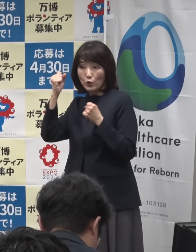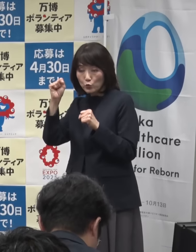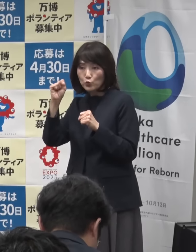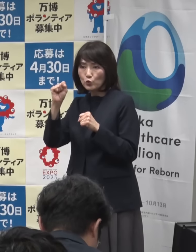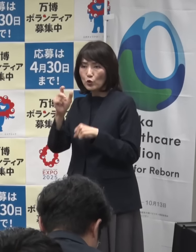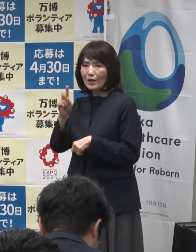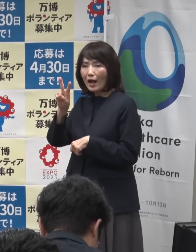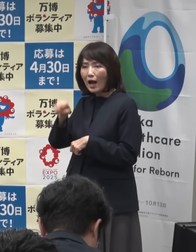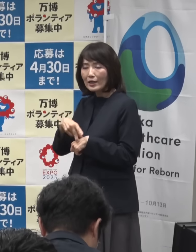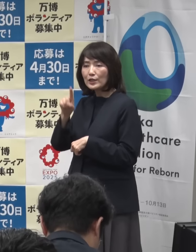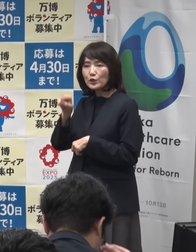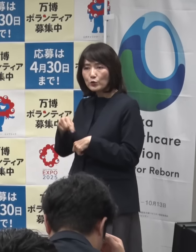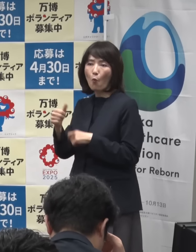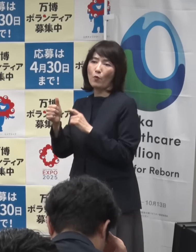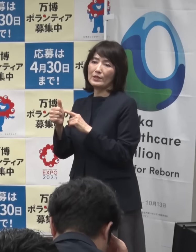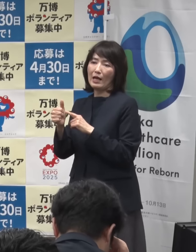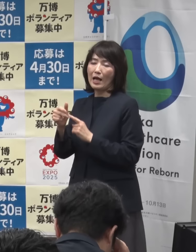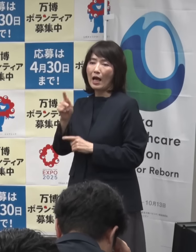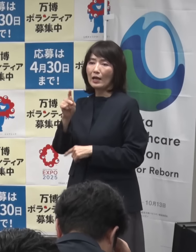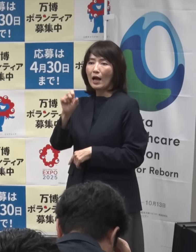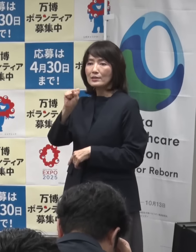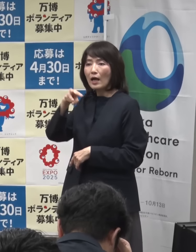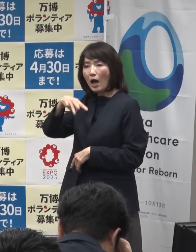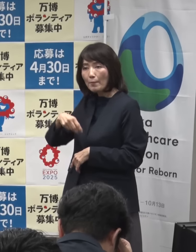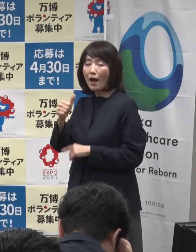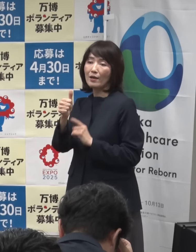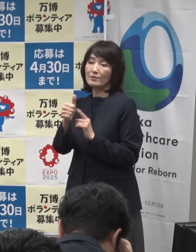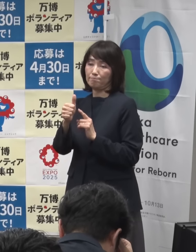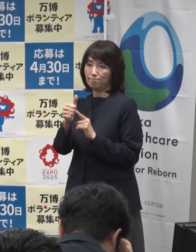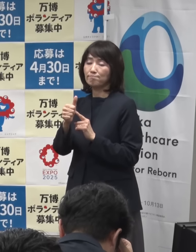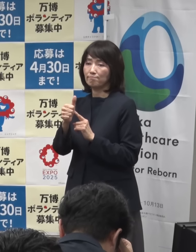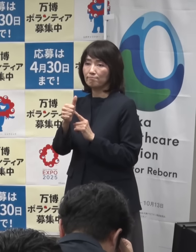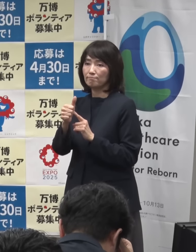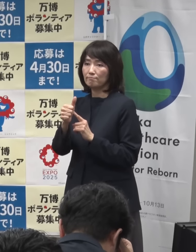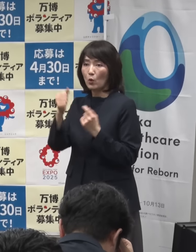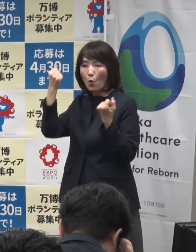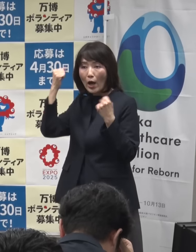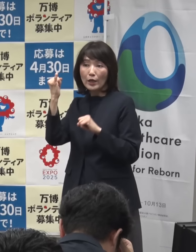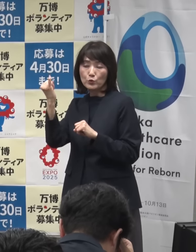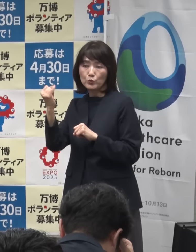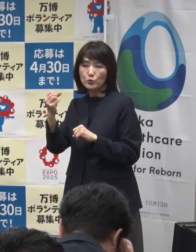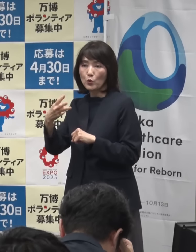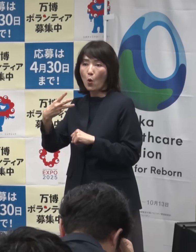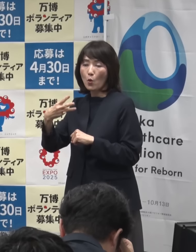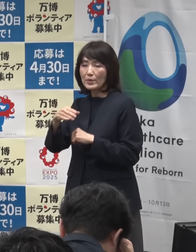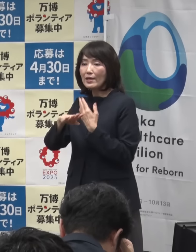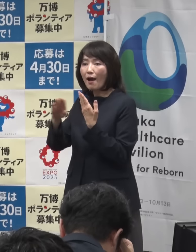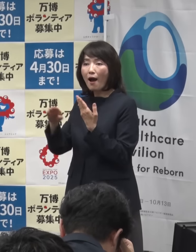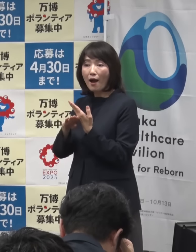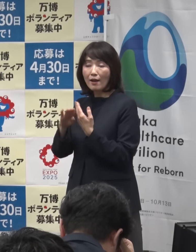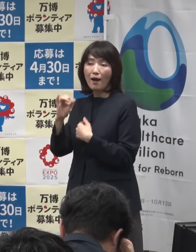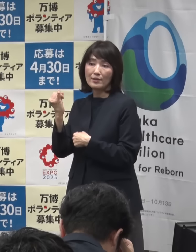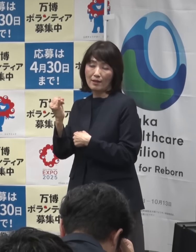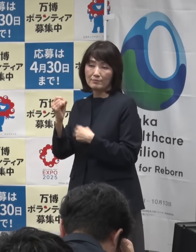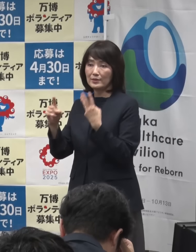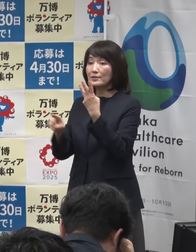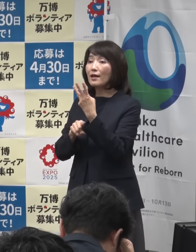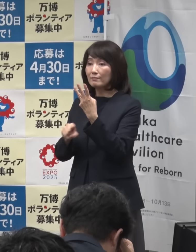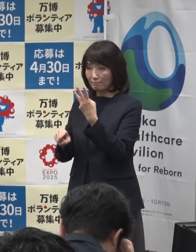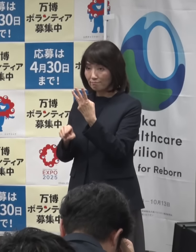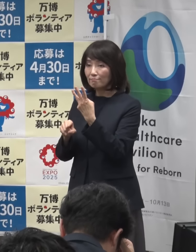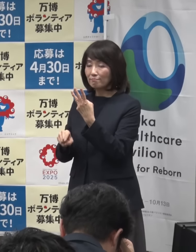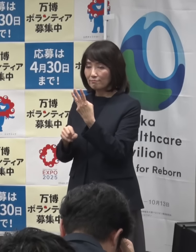狩野さん、そして笠間さん、そして俳優の三原さん、この3名の方、こちらの3名の